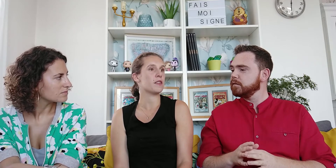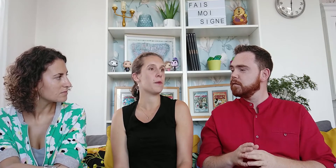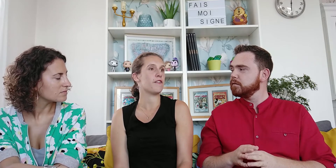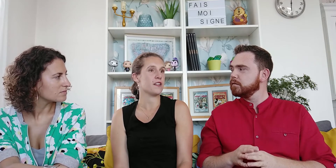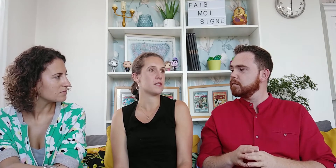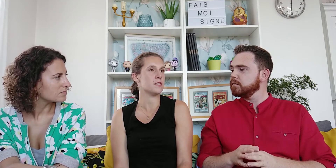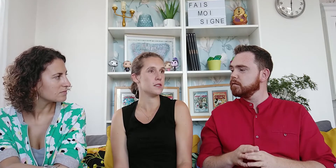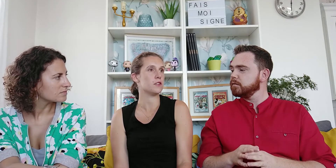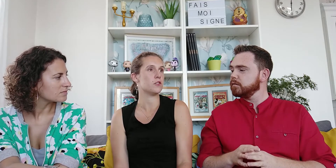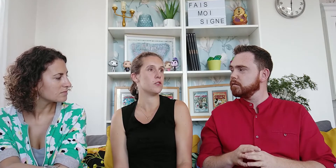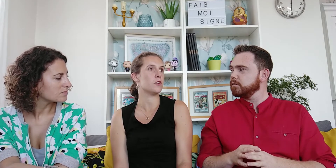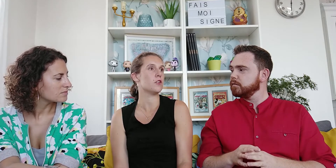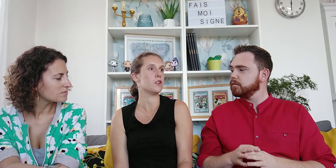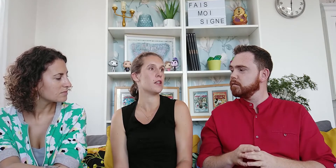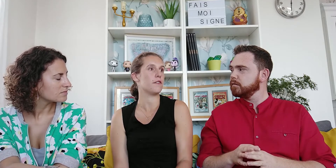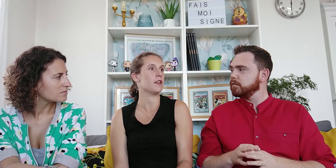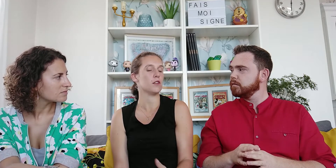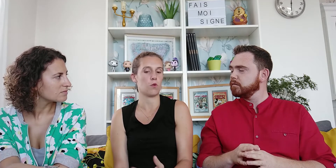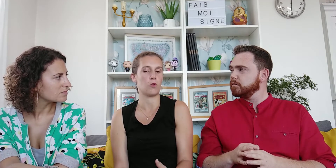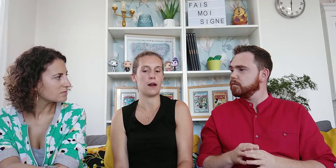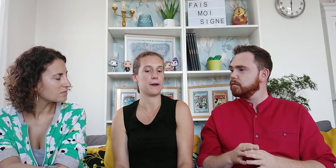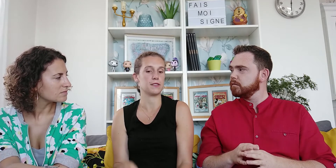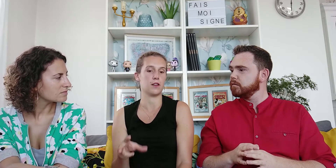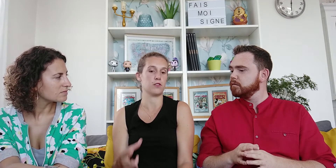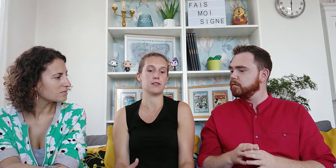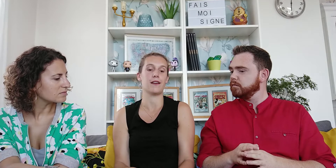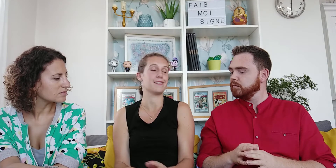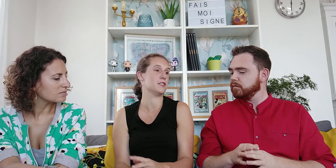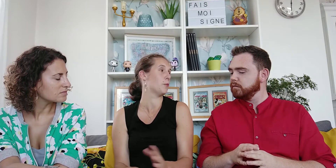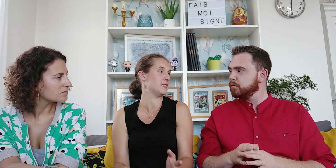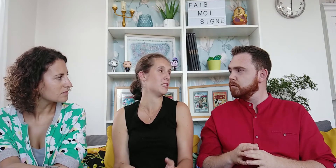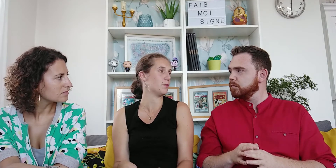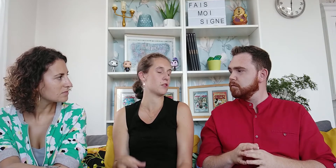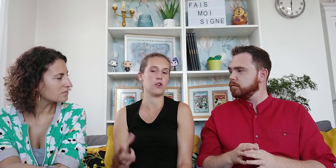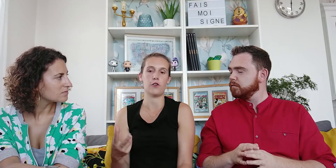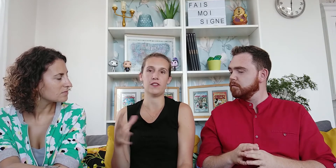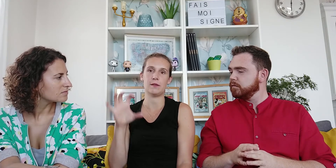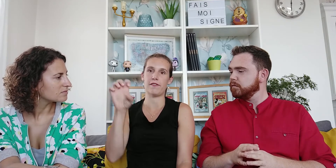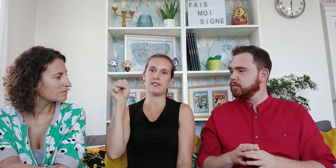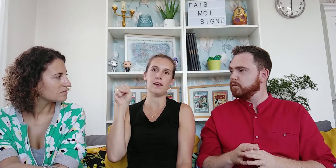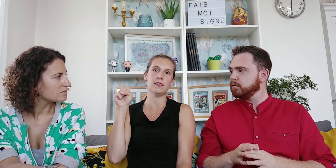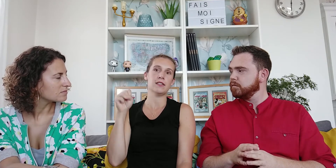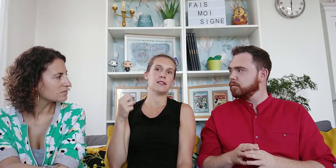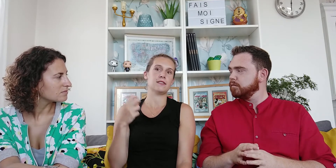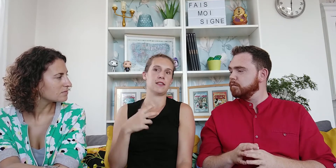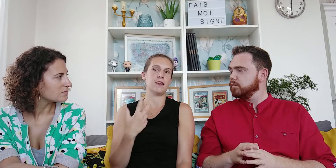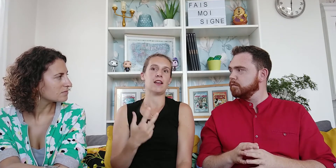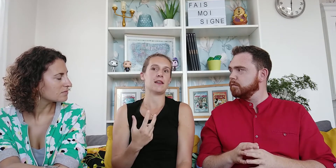m'a fait un signe, il avait 3 mois. Après, c'était un signe basique, puisque en fait, il m'a fait ça, ce qui est